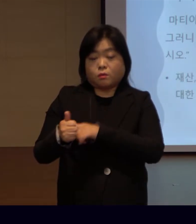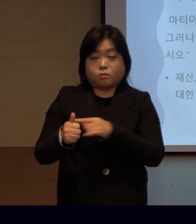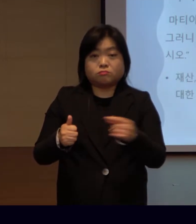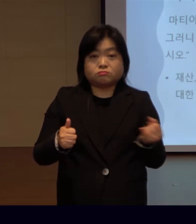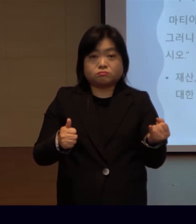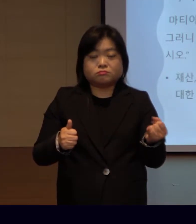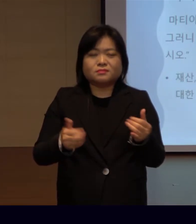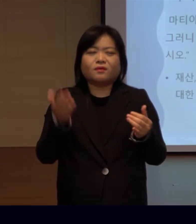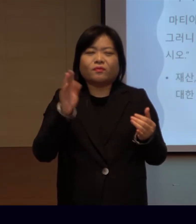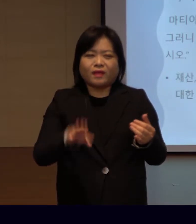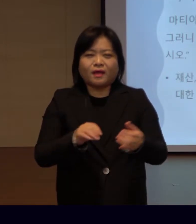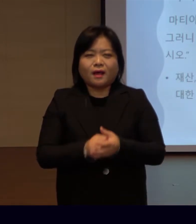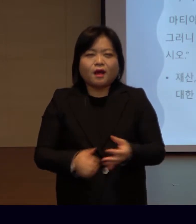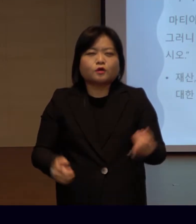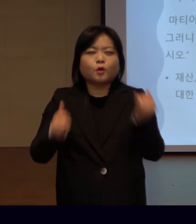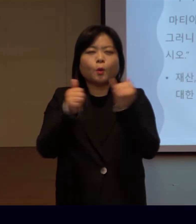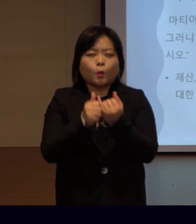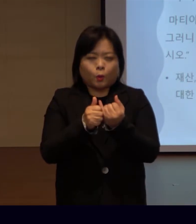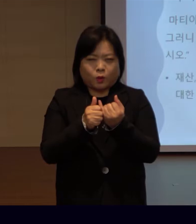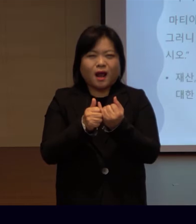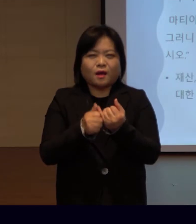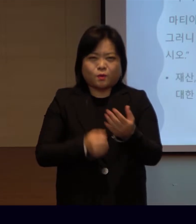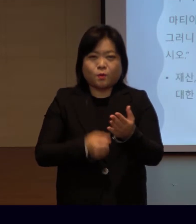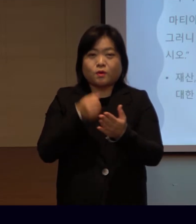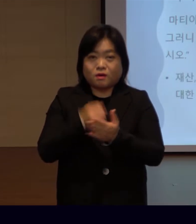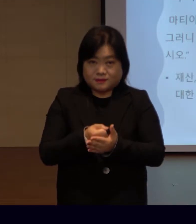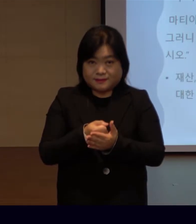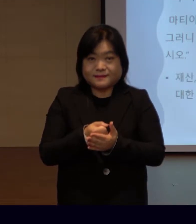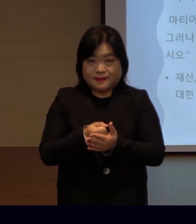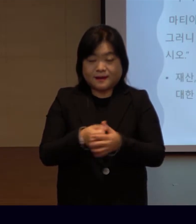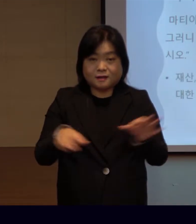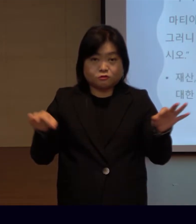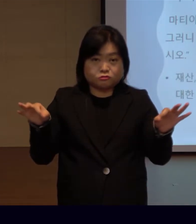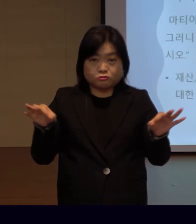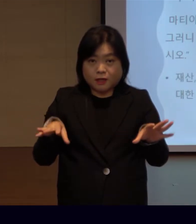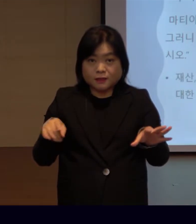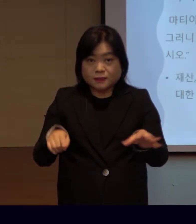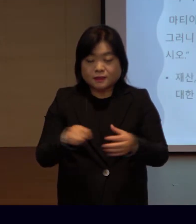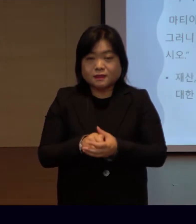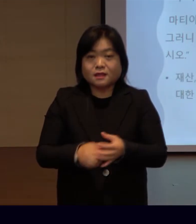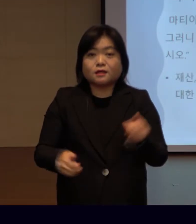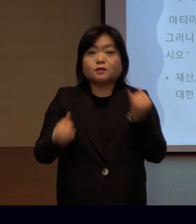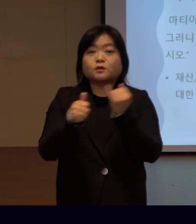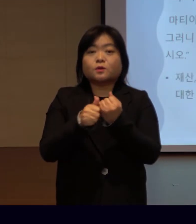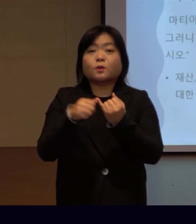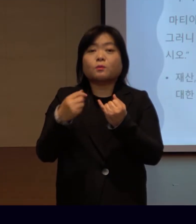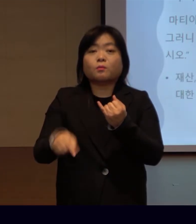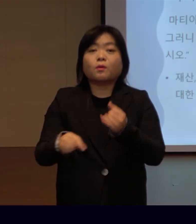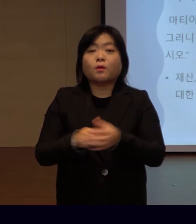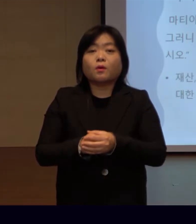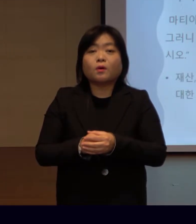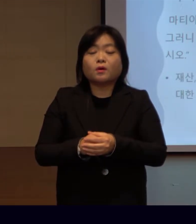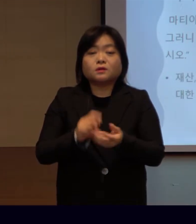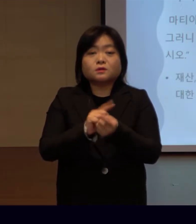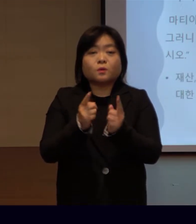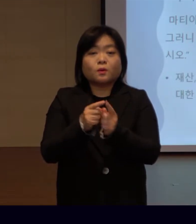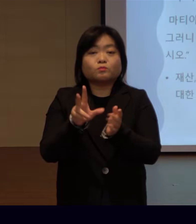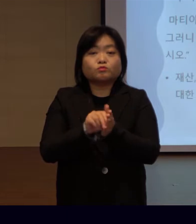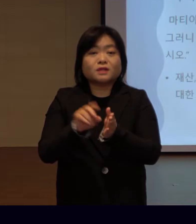그런데 일단 결혼을 하기로 결정을 하는 순간 결혼은 감정의 문제가